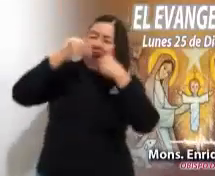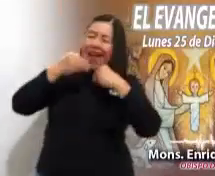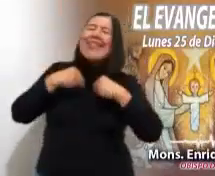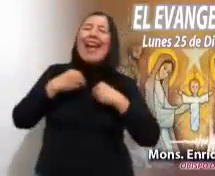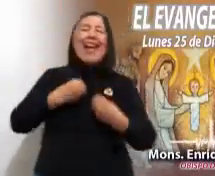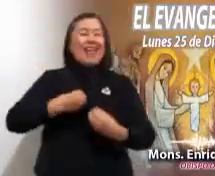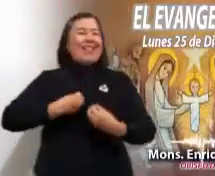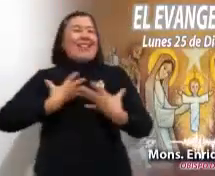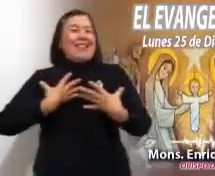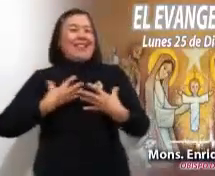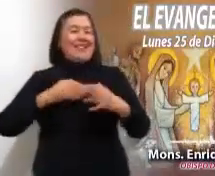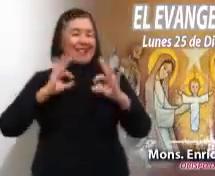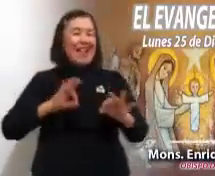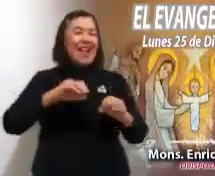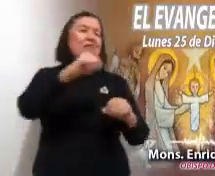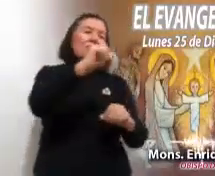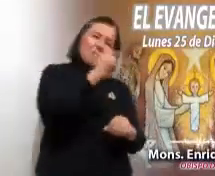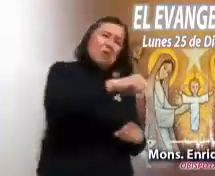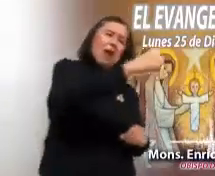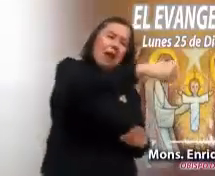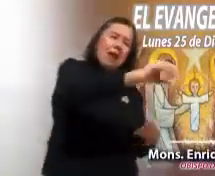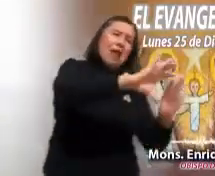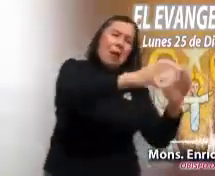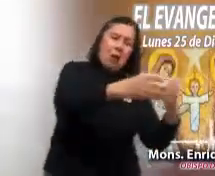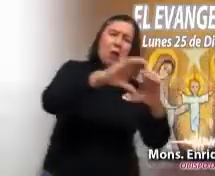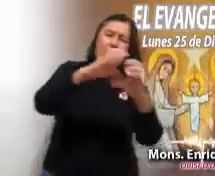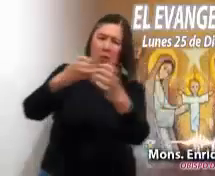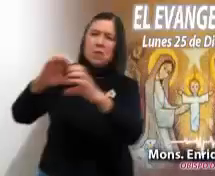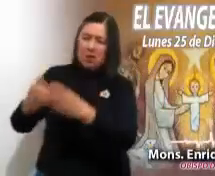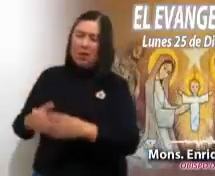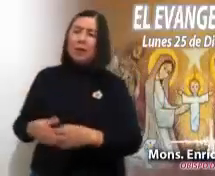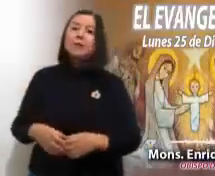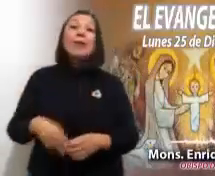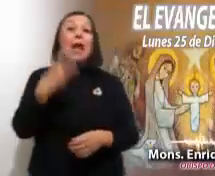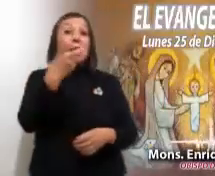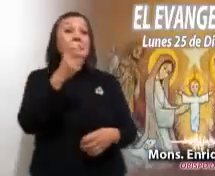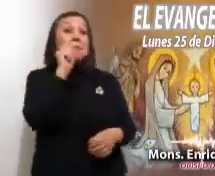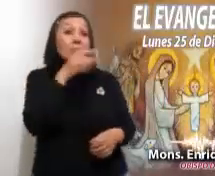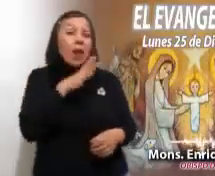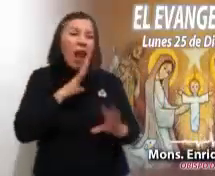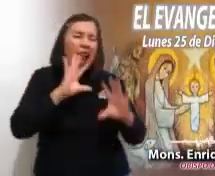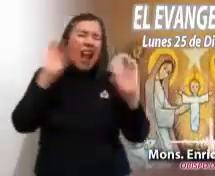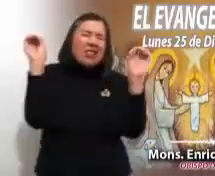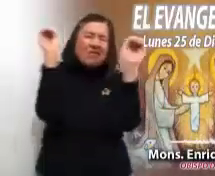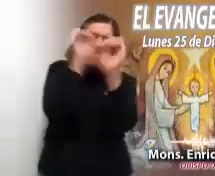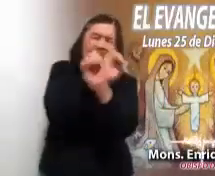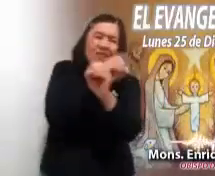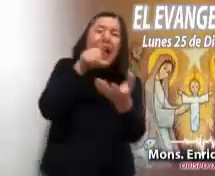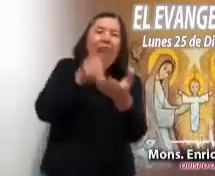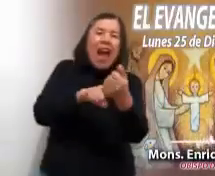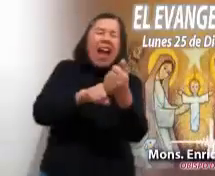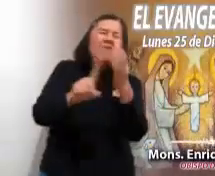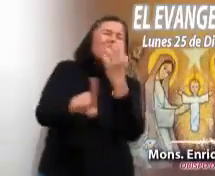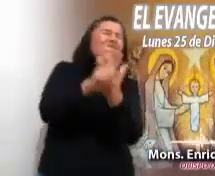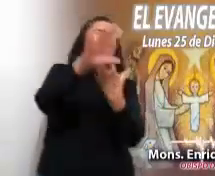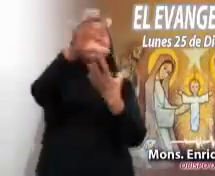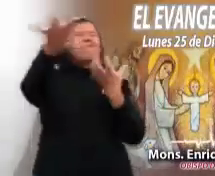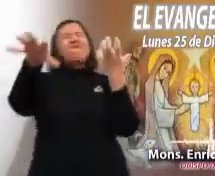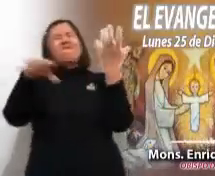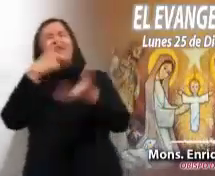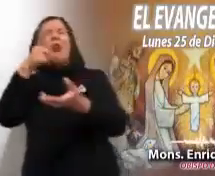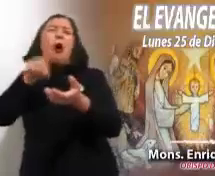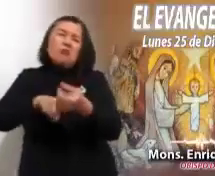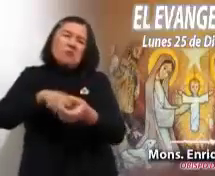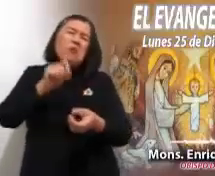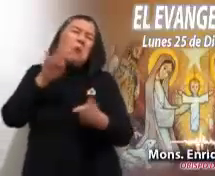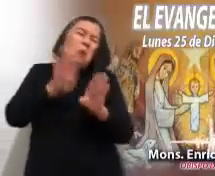y reconstruyendo nuestras comunidades. En la tiniebla, símbolo del caos e imagen de